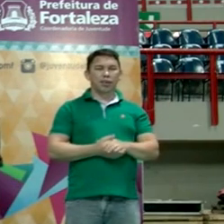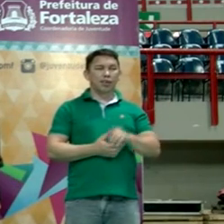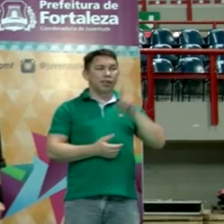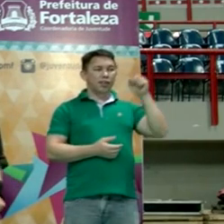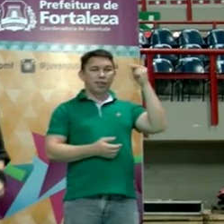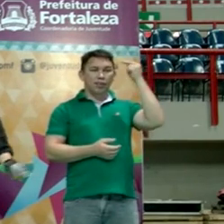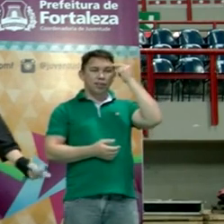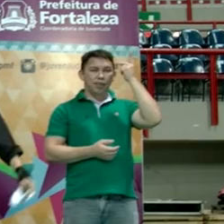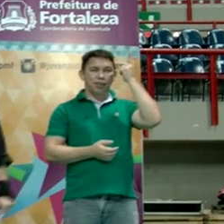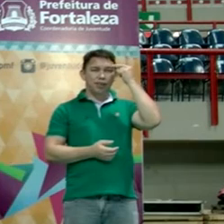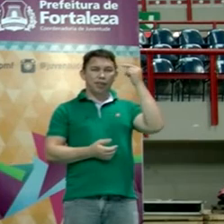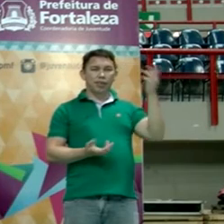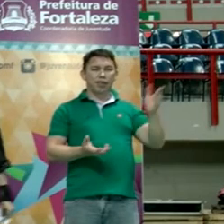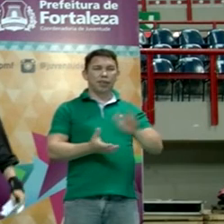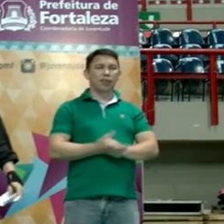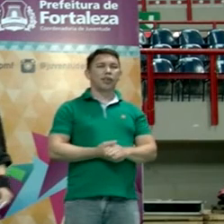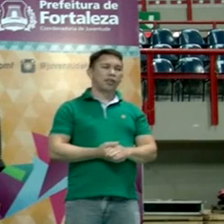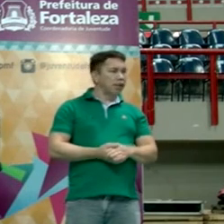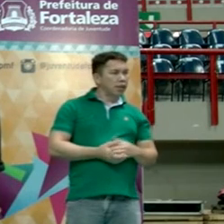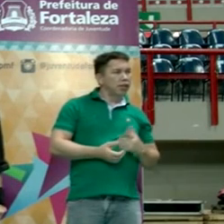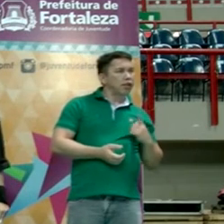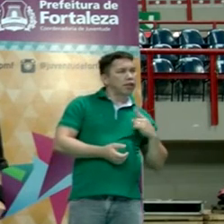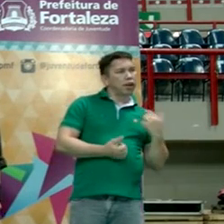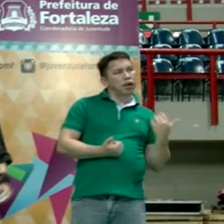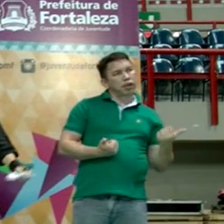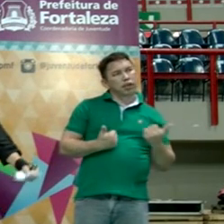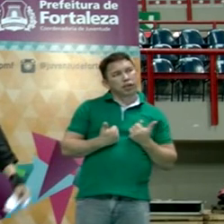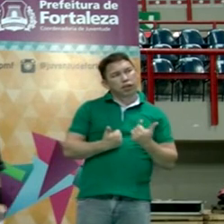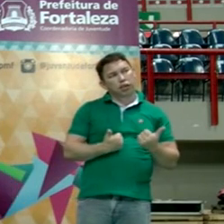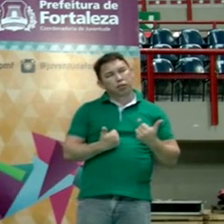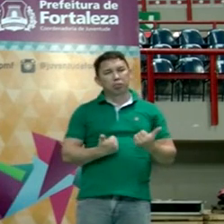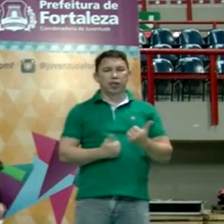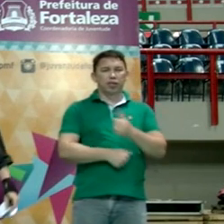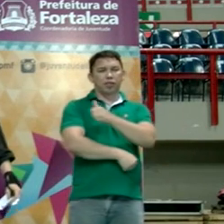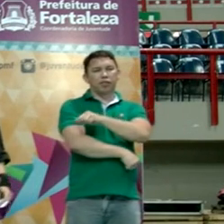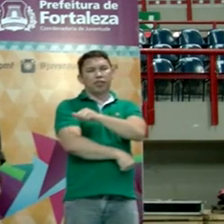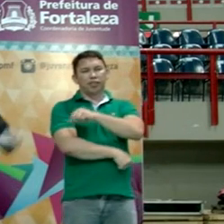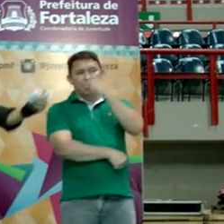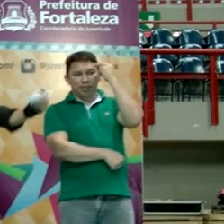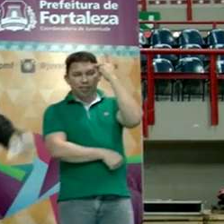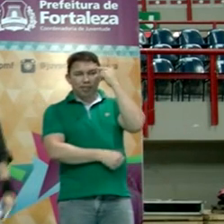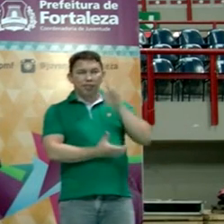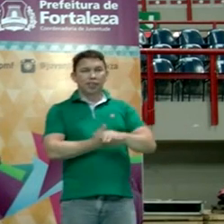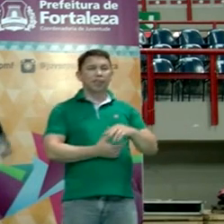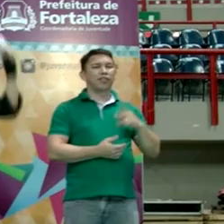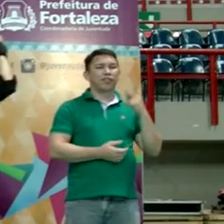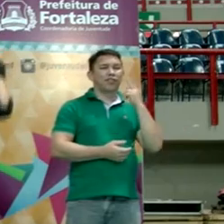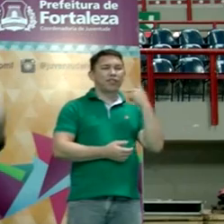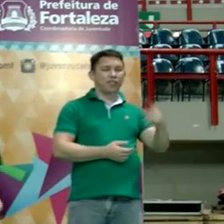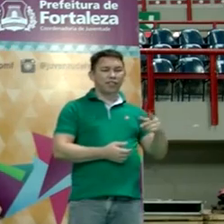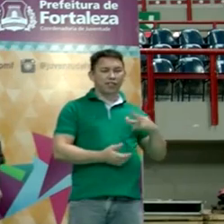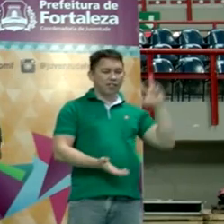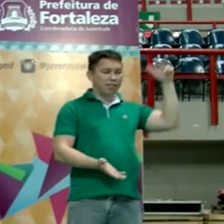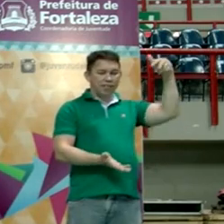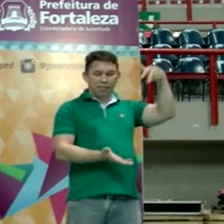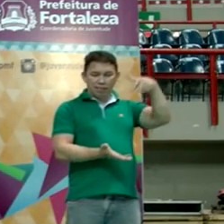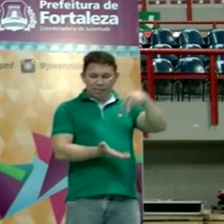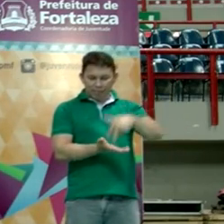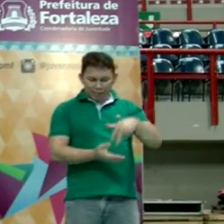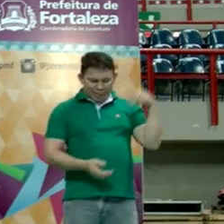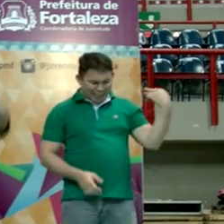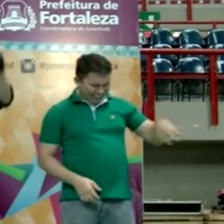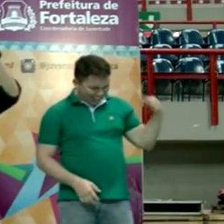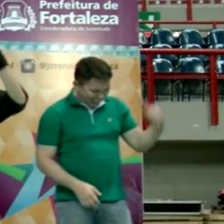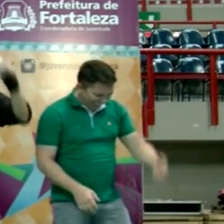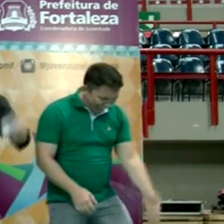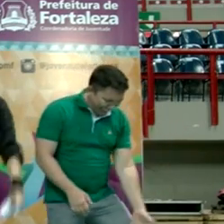caído em São Paulo, ele ia dizer assim, e aí, mano, né? São Paulo, Rio de Janeiro, né? Se fosse no Ceará, ele caía assim que ele caísse, ele